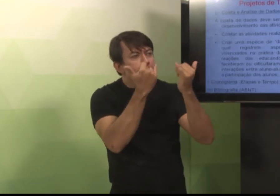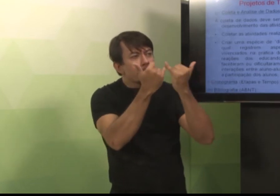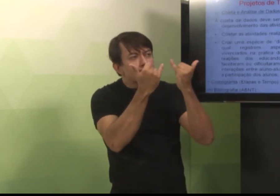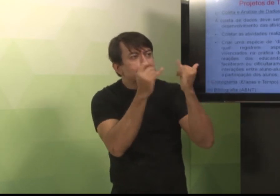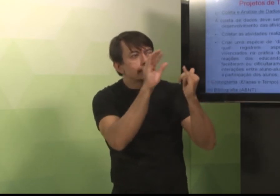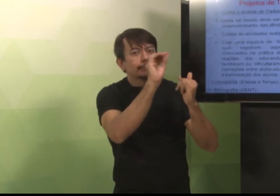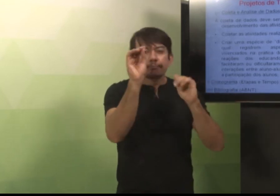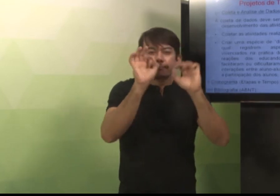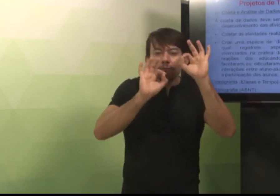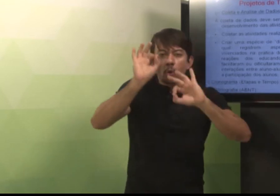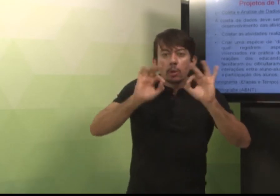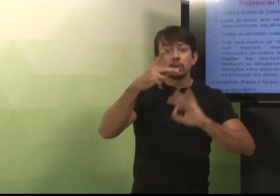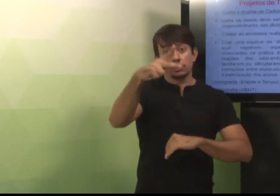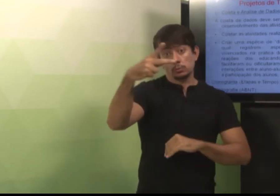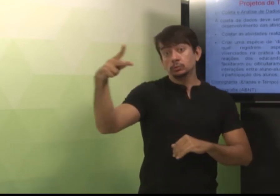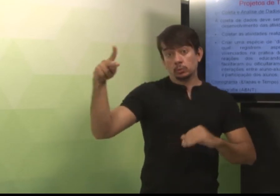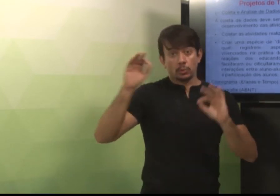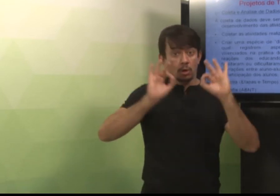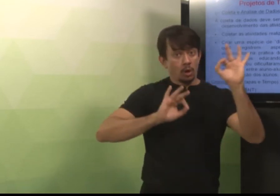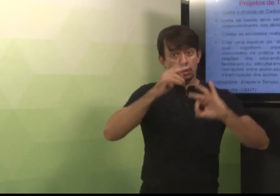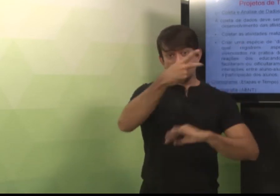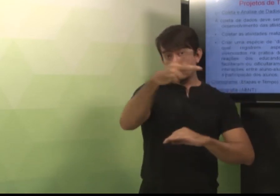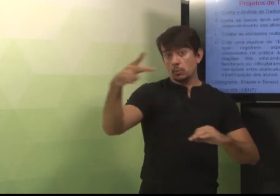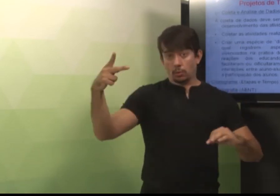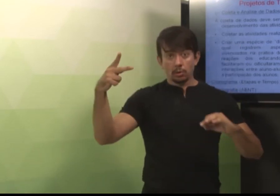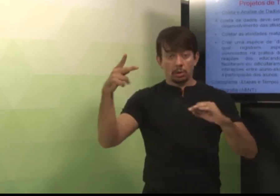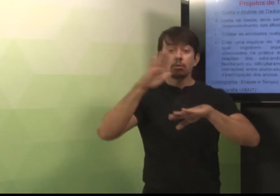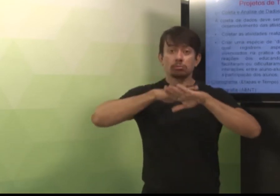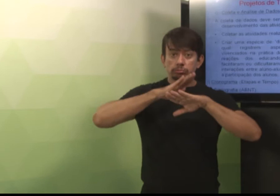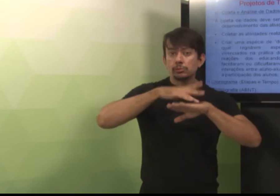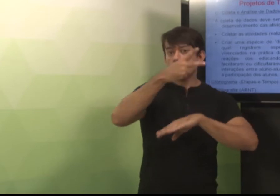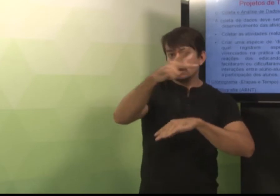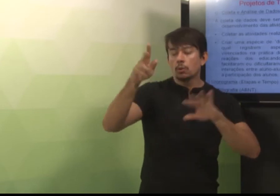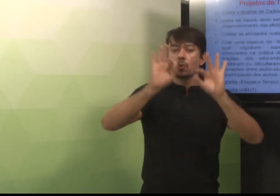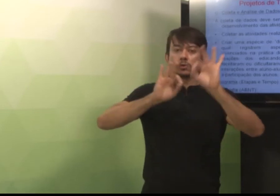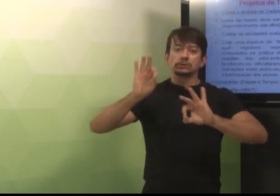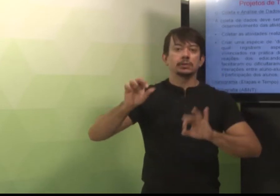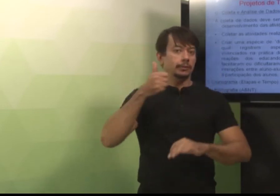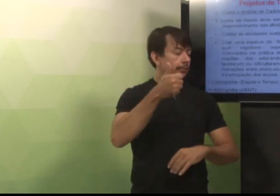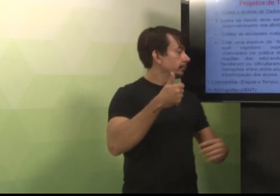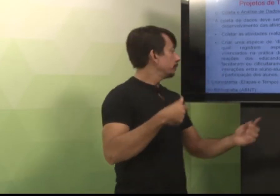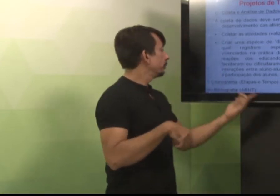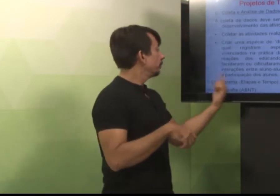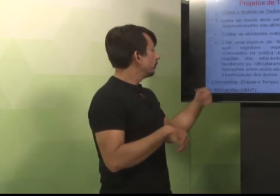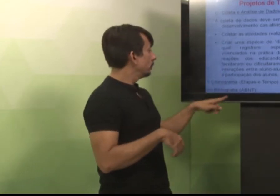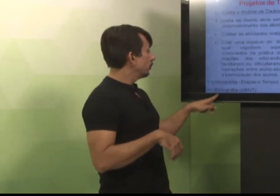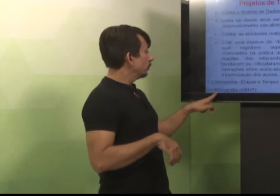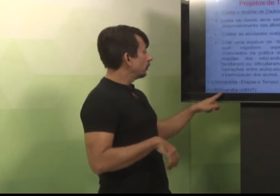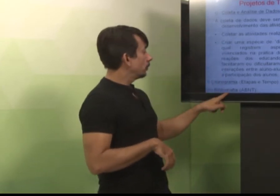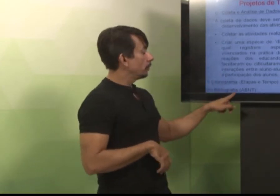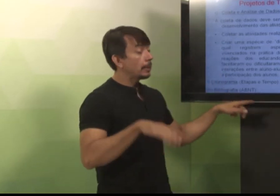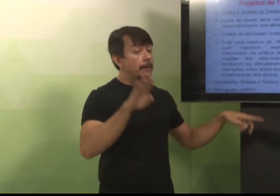esse cronograma de acordo com as suas atividades. Organizem o seu cronograma.